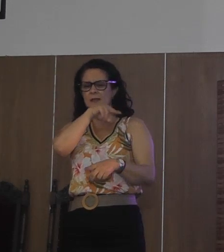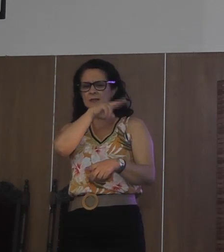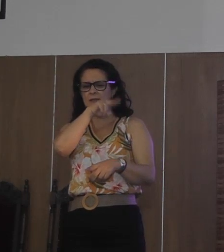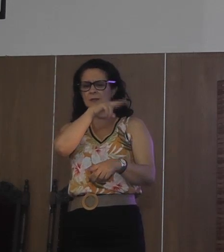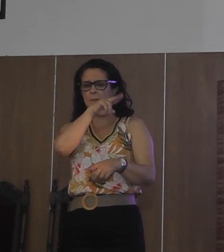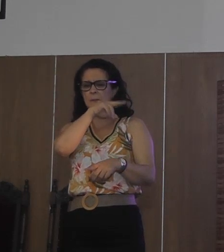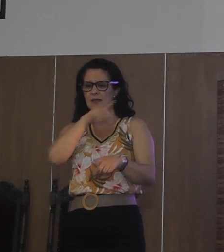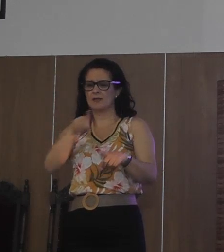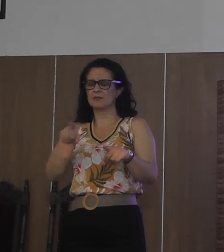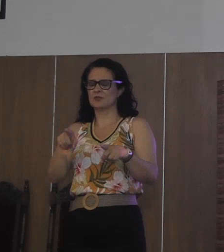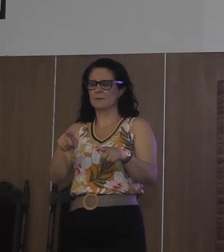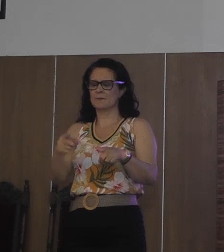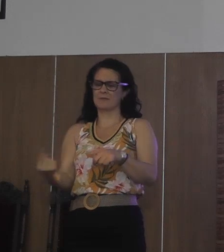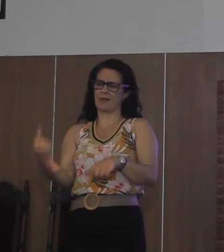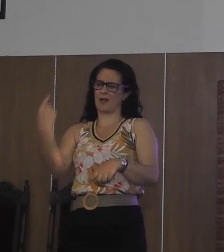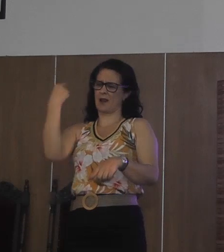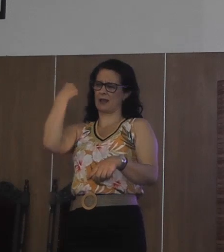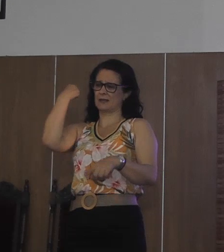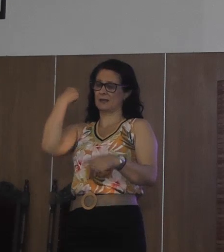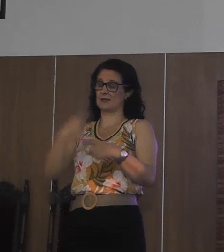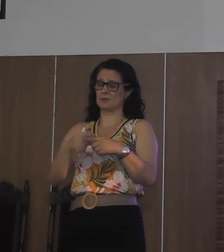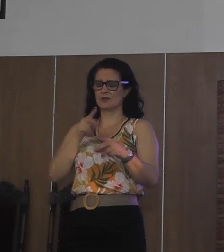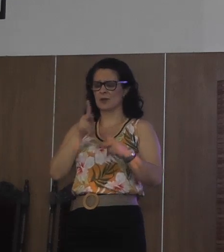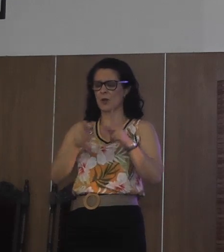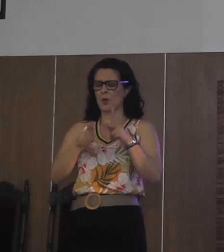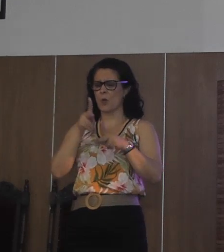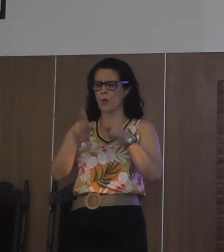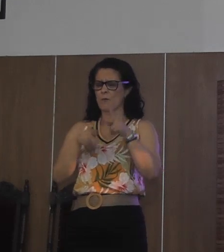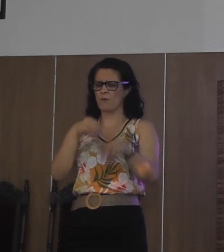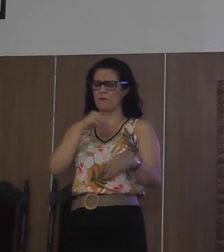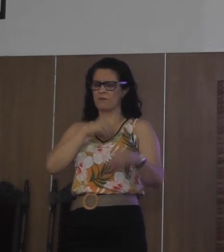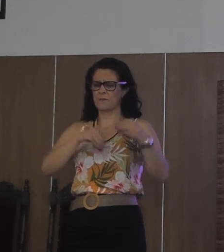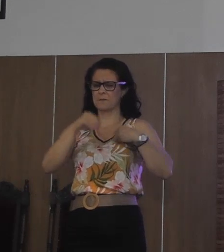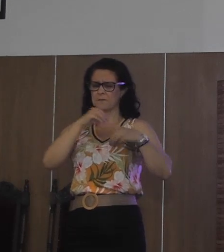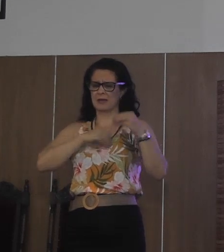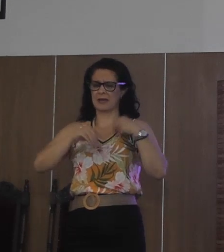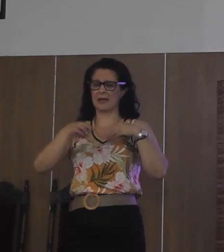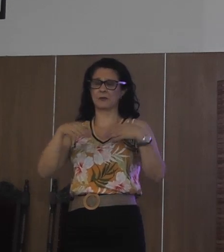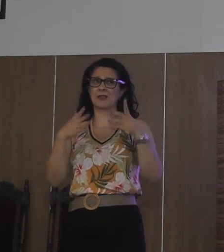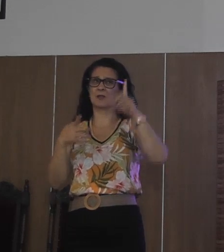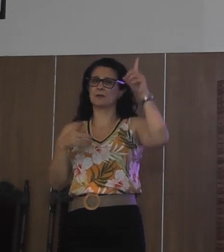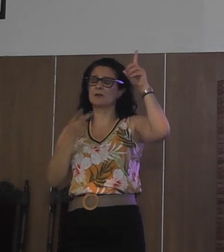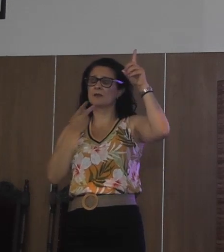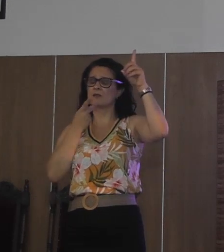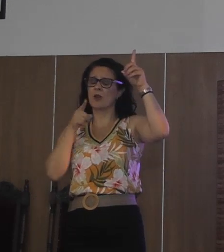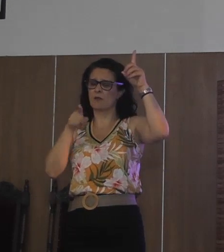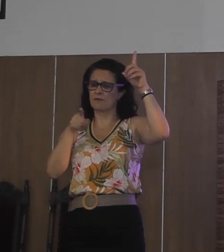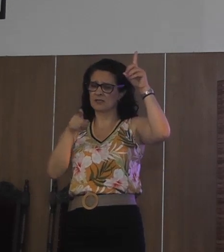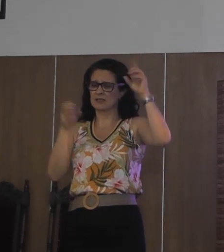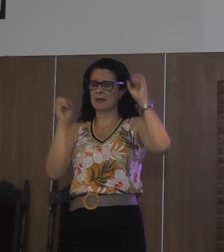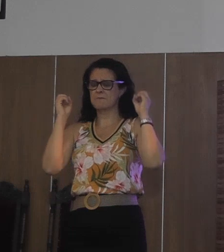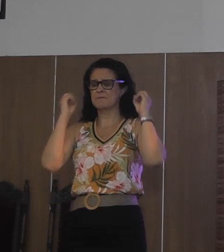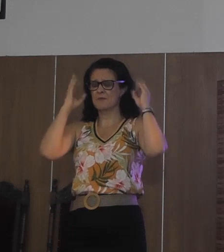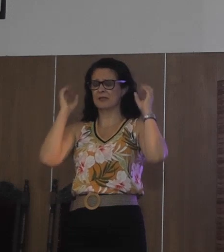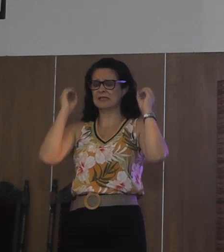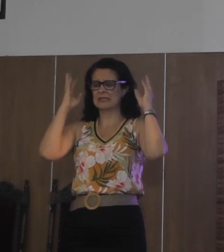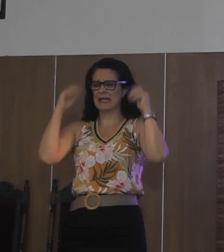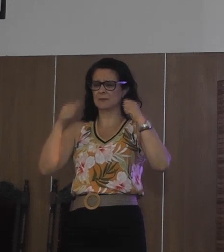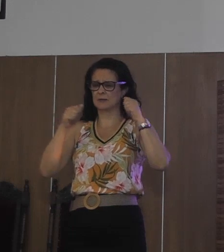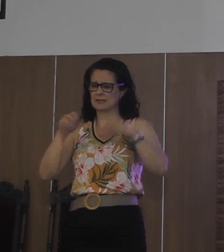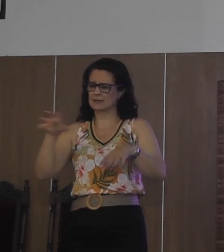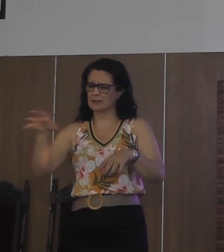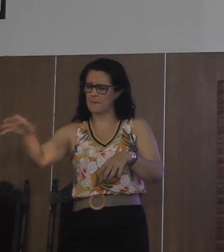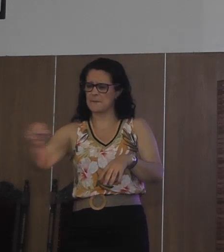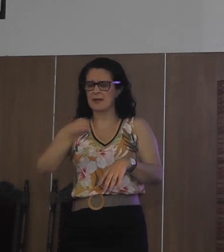curar de uma enfermidade passageira. O Filho do Homem foi levantado no madeiro para trazer salvação